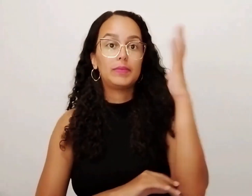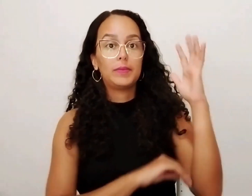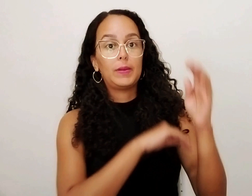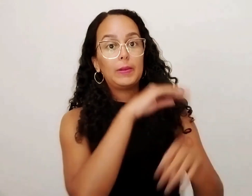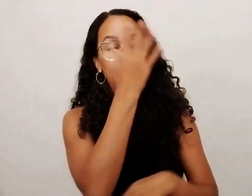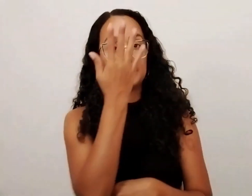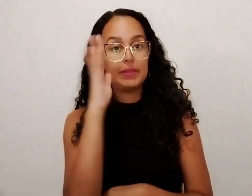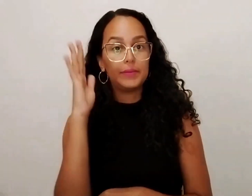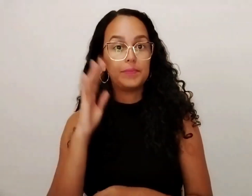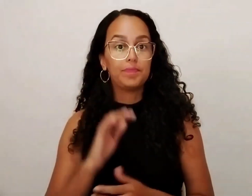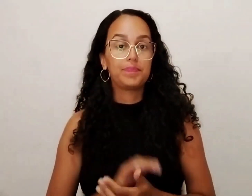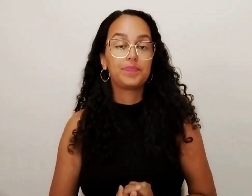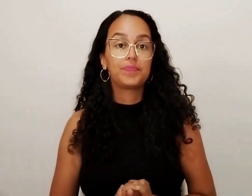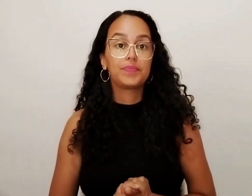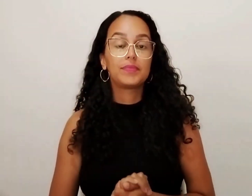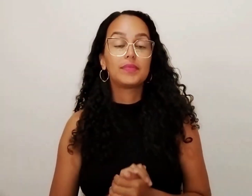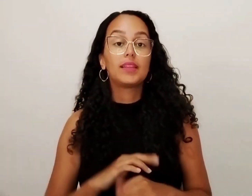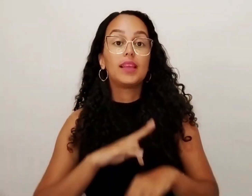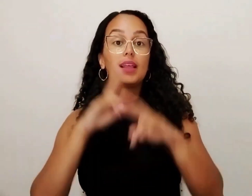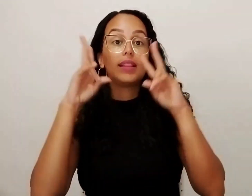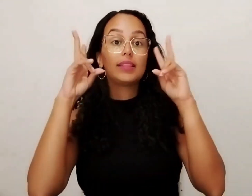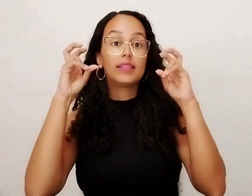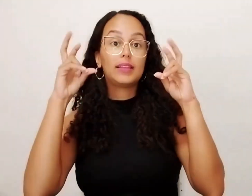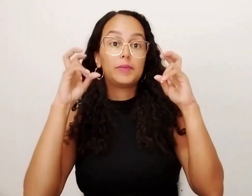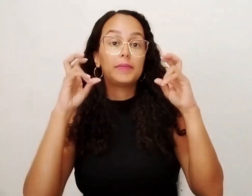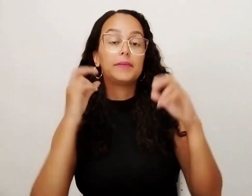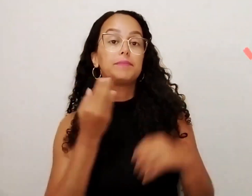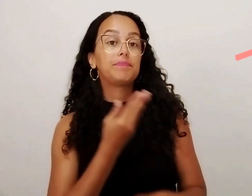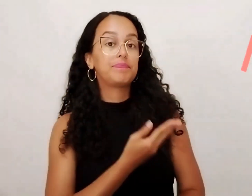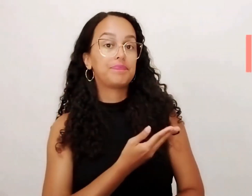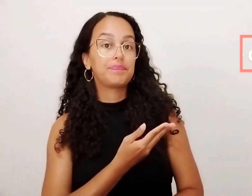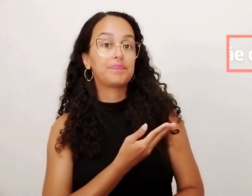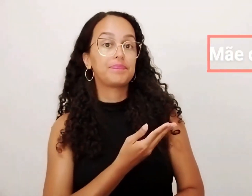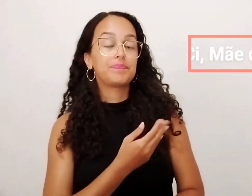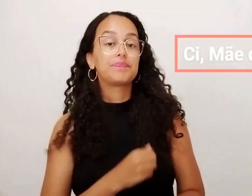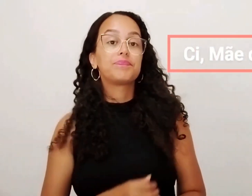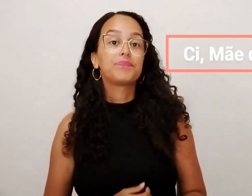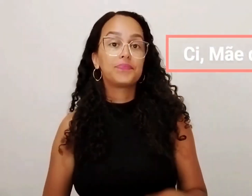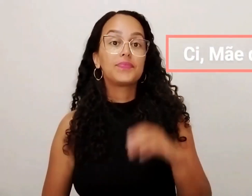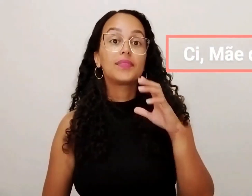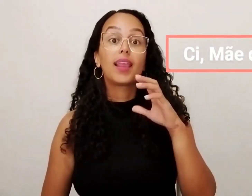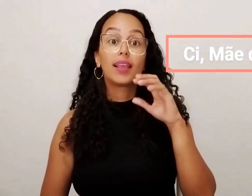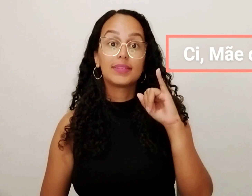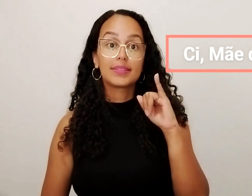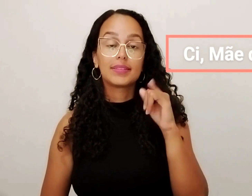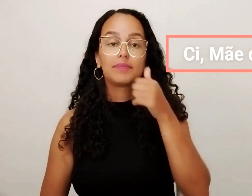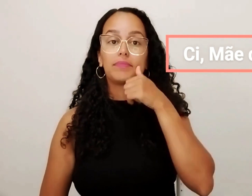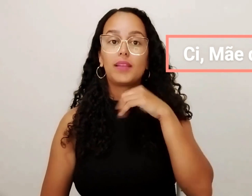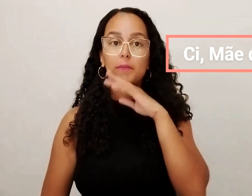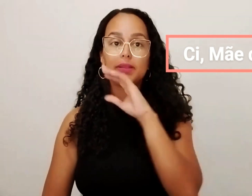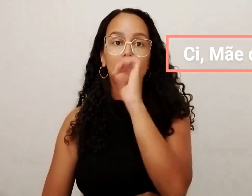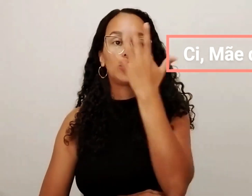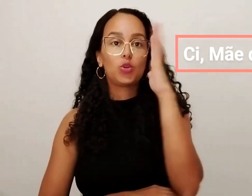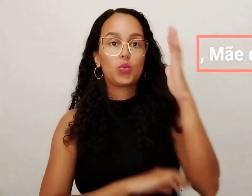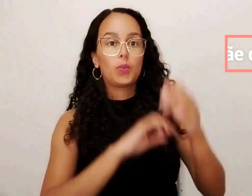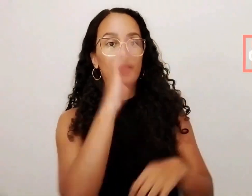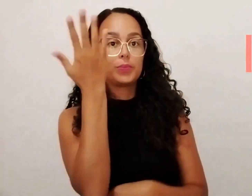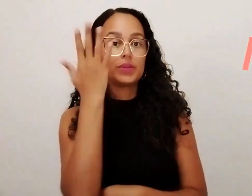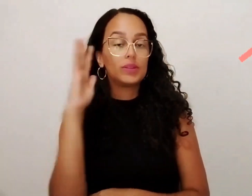Macunaíma encontra Si, a mãe do mato, e tem vontade de brincar com ela. Como